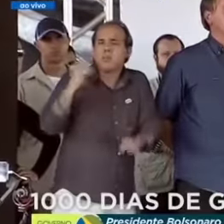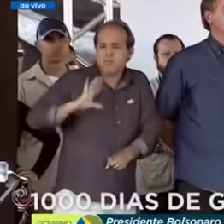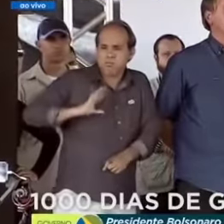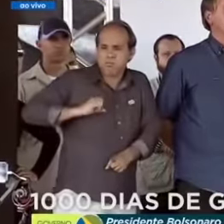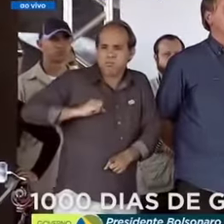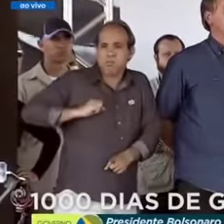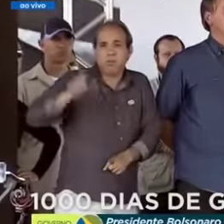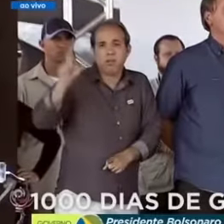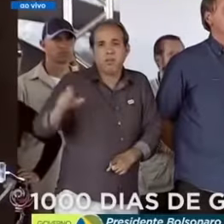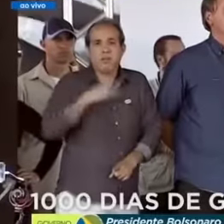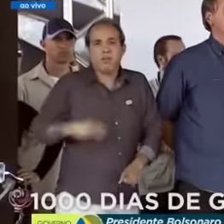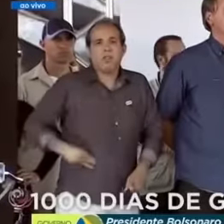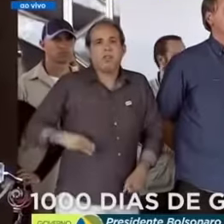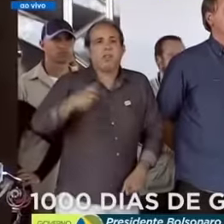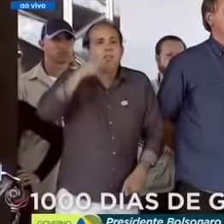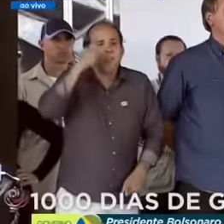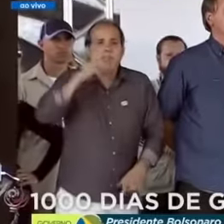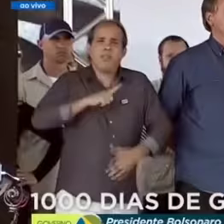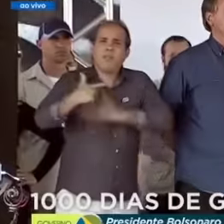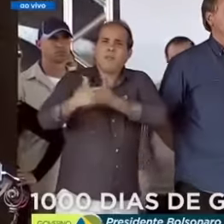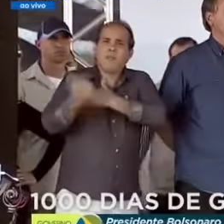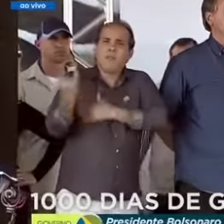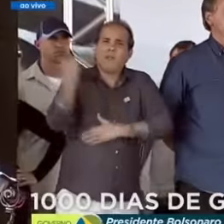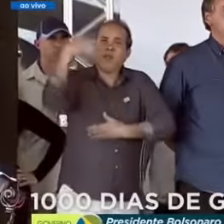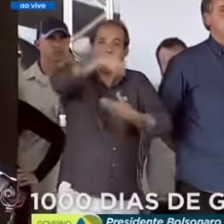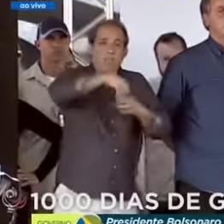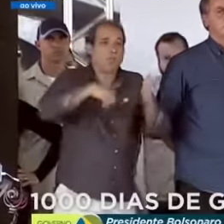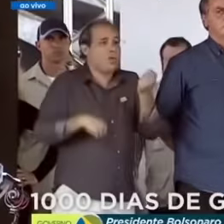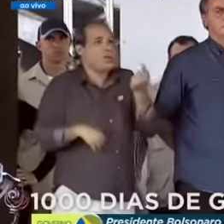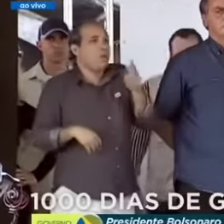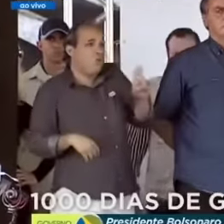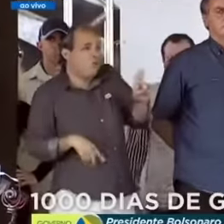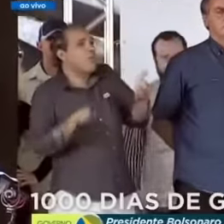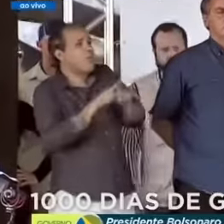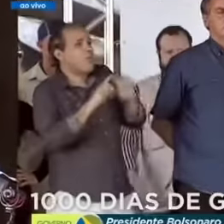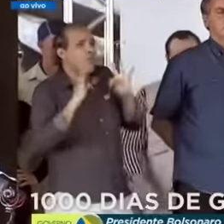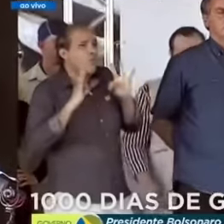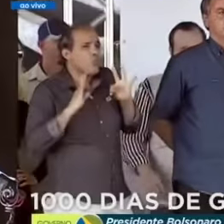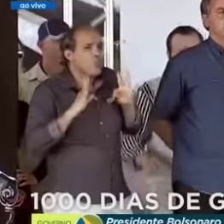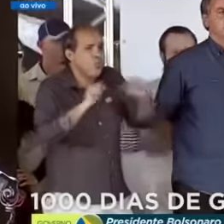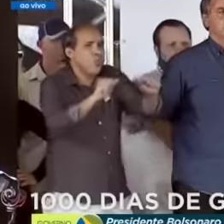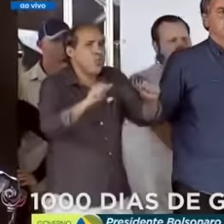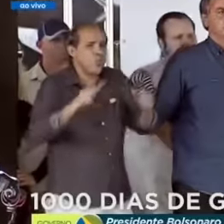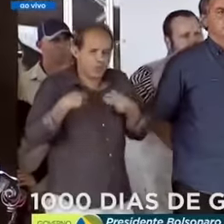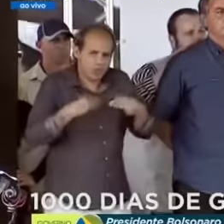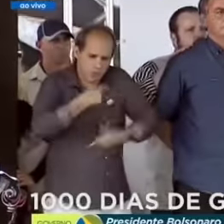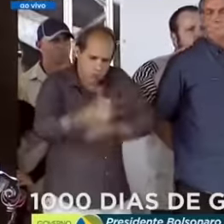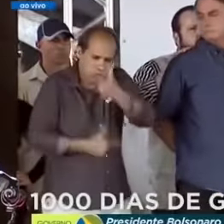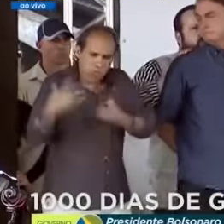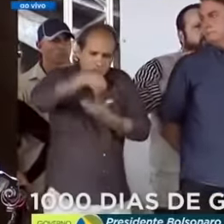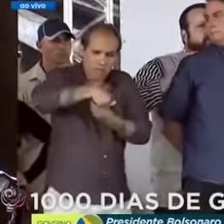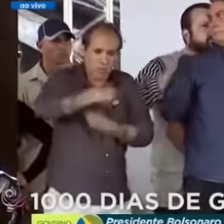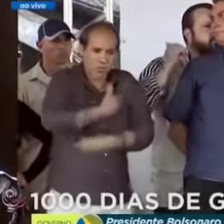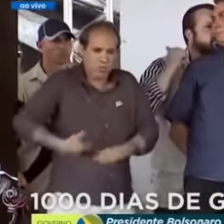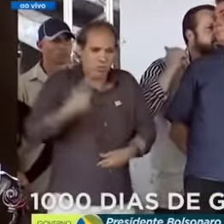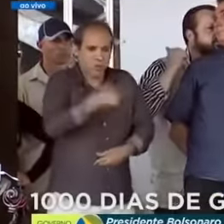ministra Damares, que teve um papel também importantíssimo, a Advocacia Geral da União, todos nós, como nós trabalhamos no governo,